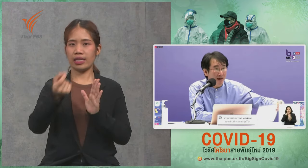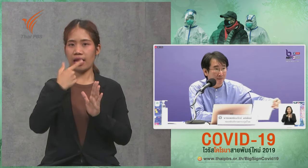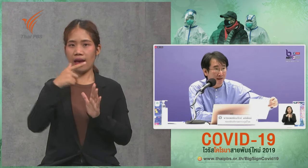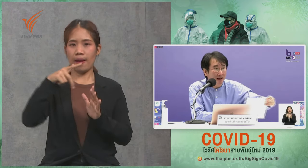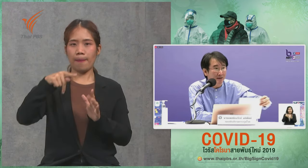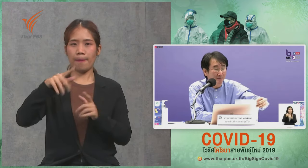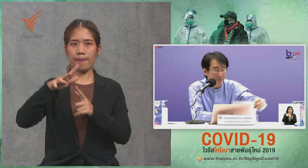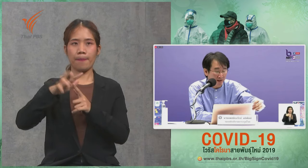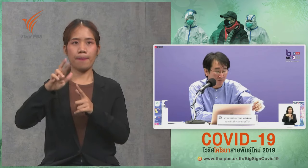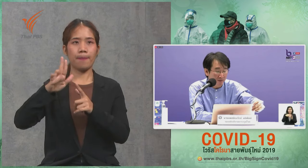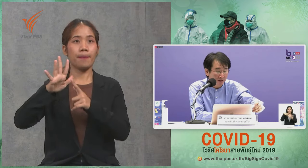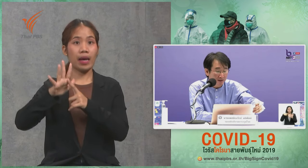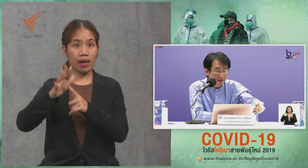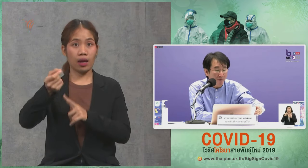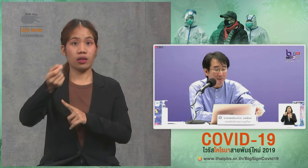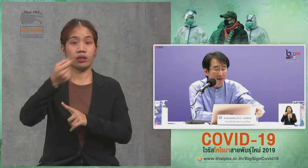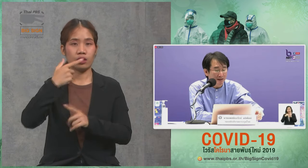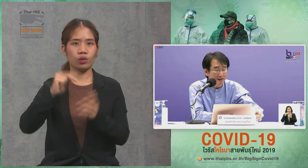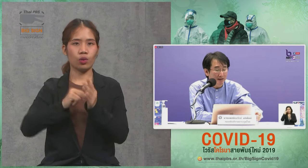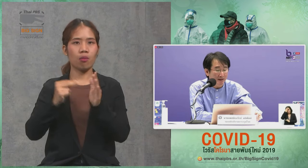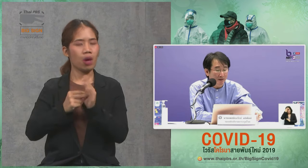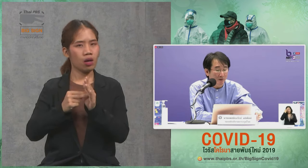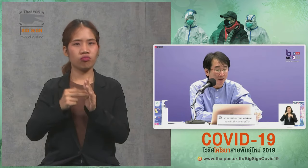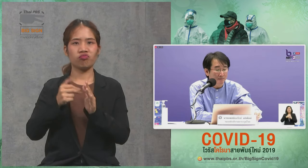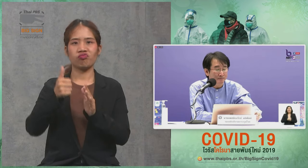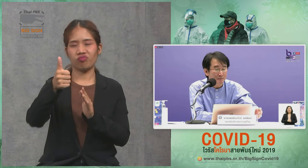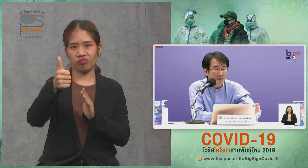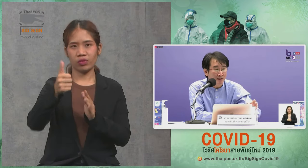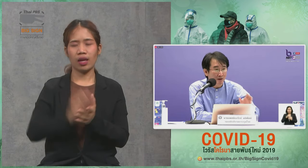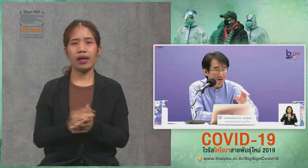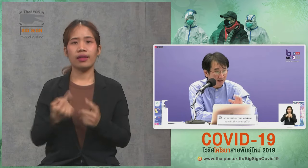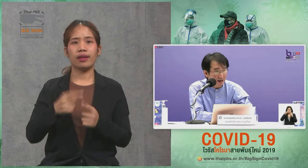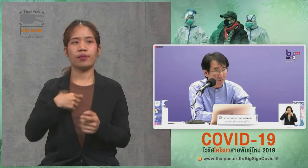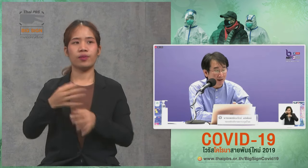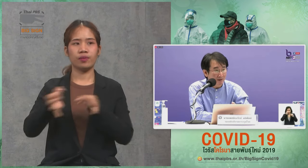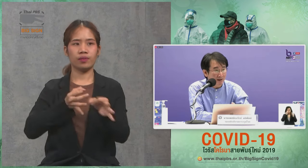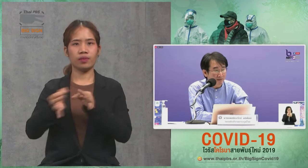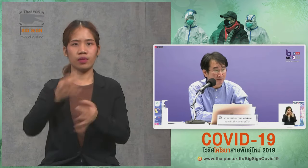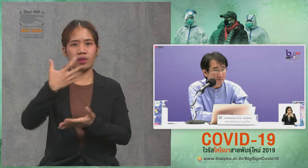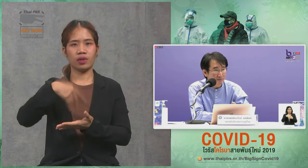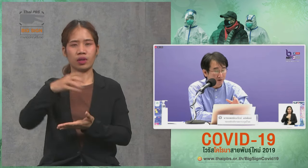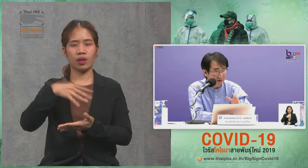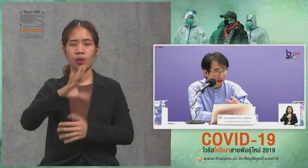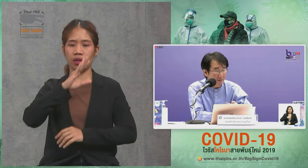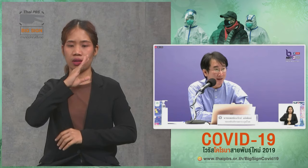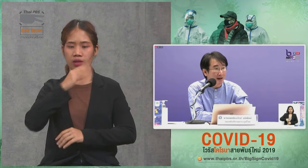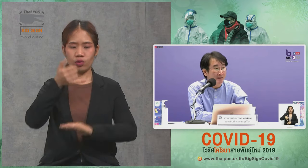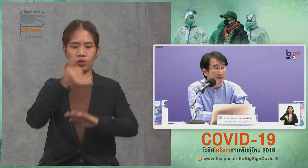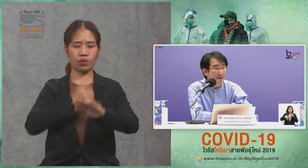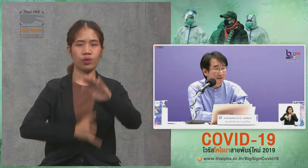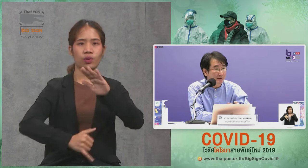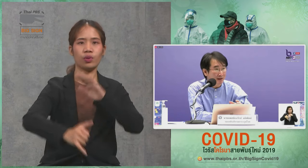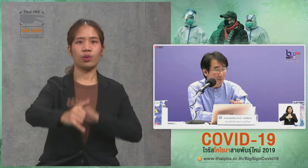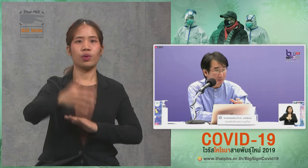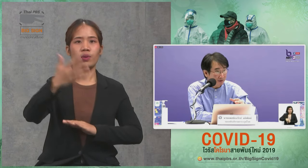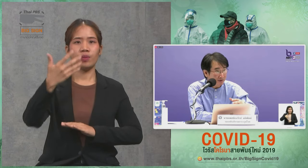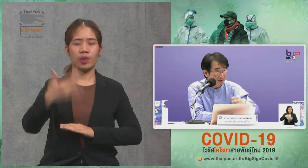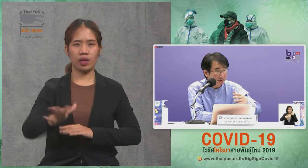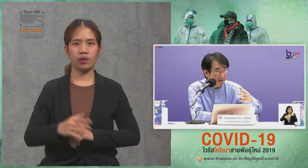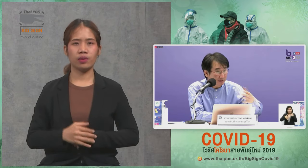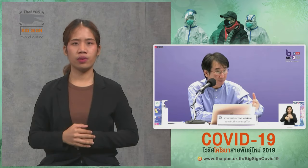จะหลุดจากด่านไปได้นะครับแต่ผมอยากจะเรียนอย่างนี้ครับว่าออกจากด่านไปแล้วเนี่ยออกจากด่านไปได้น